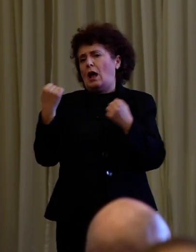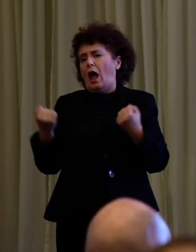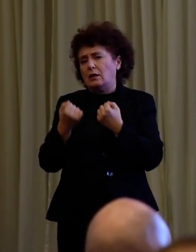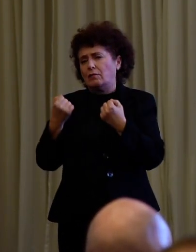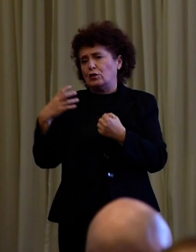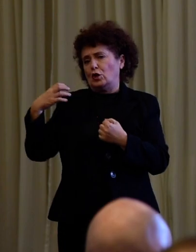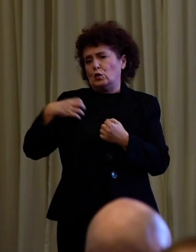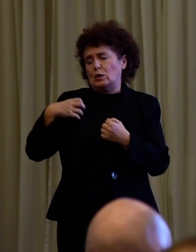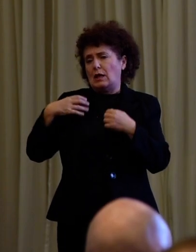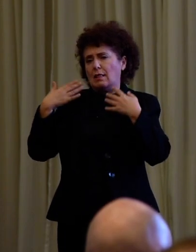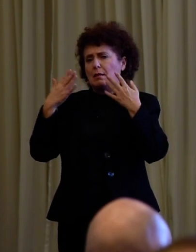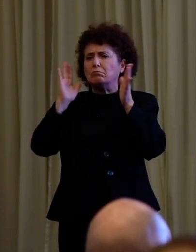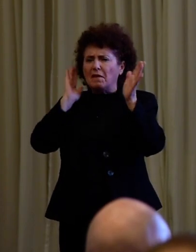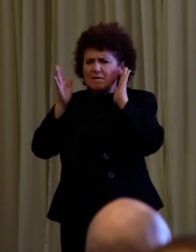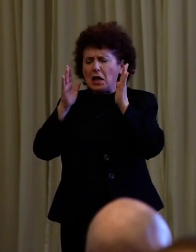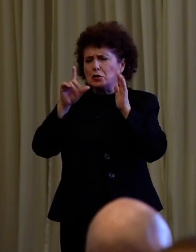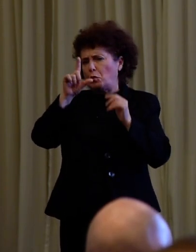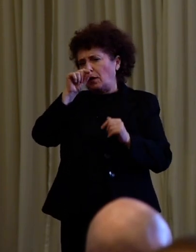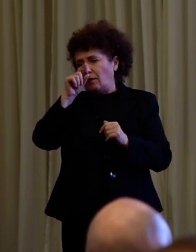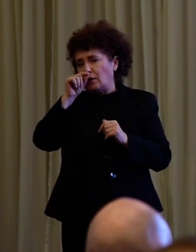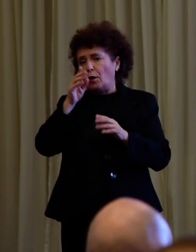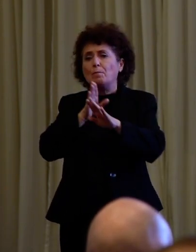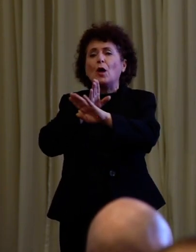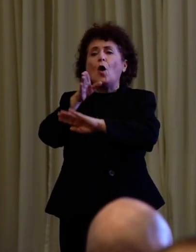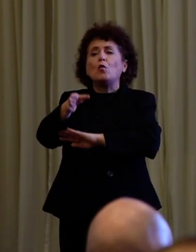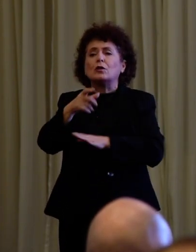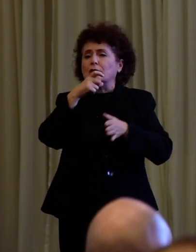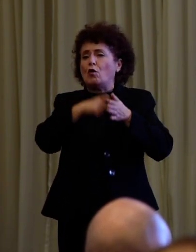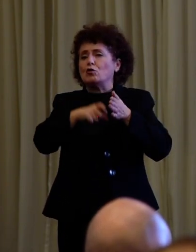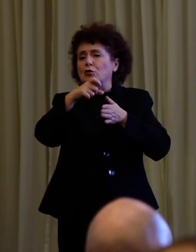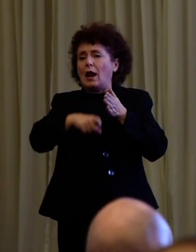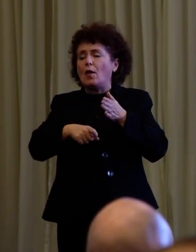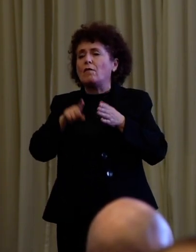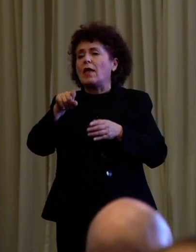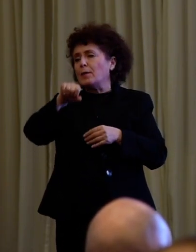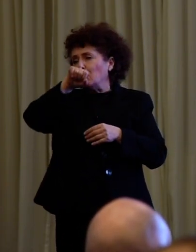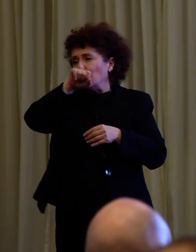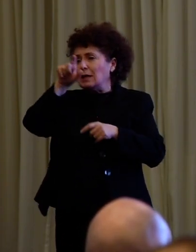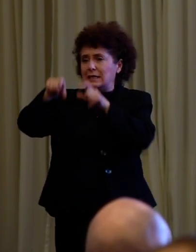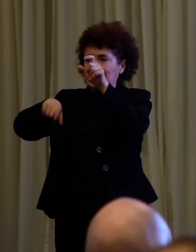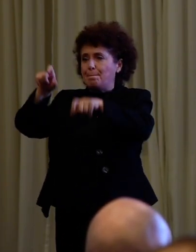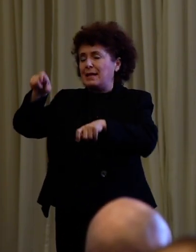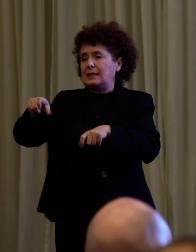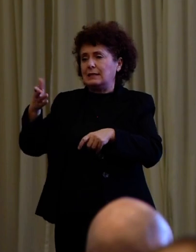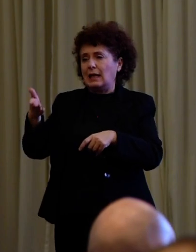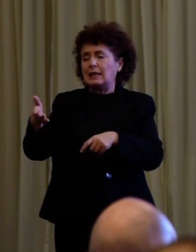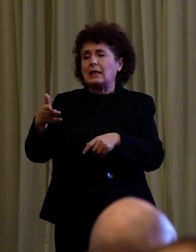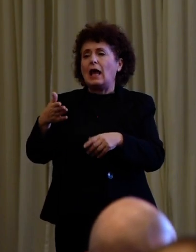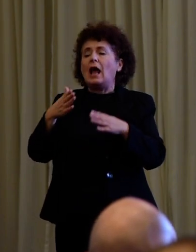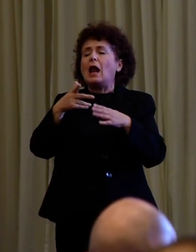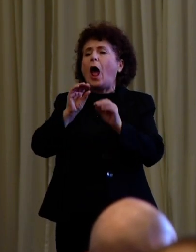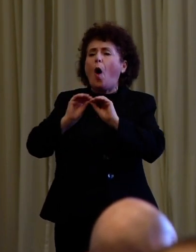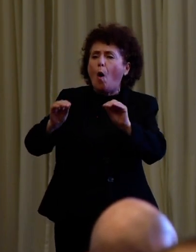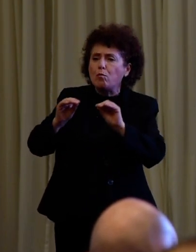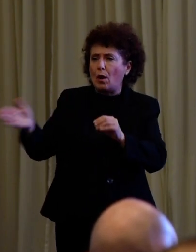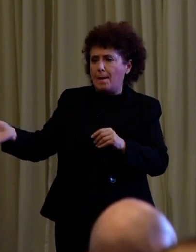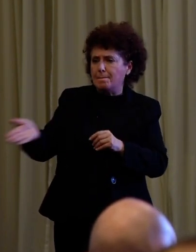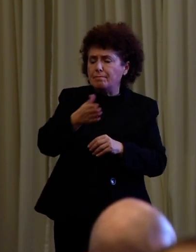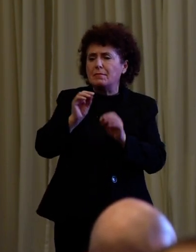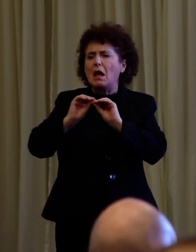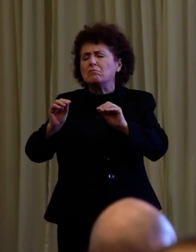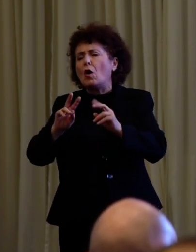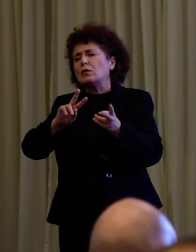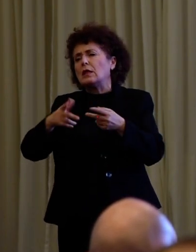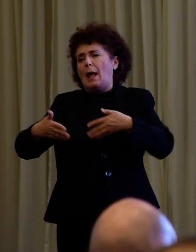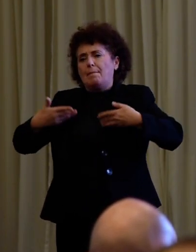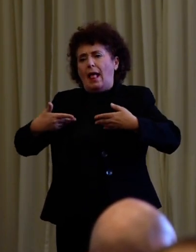на социјалните мрежи и така натаму. Учеството на членовите и симпатизери на МОН на обуки и семинари организирани